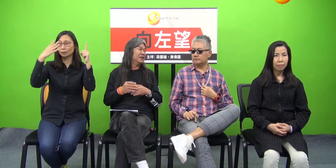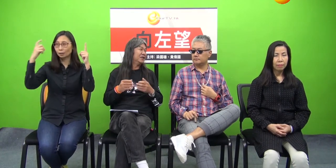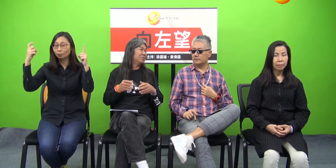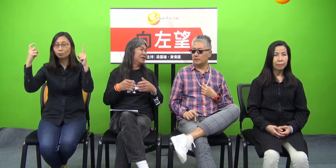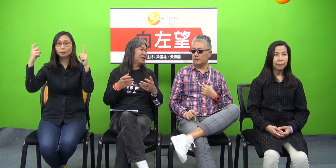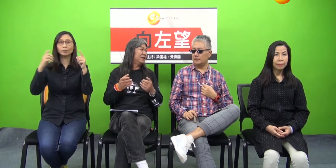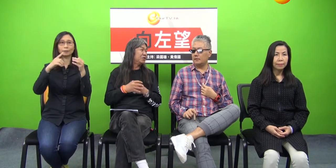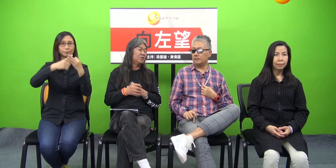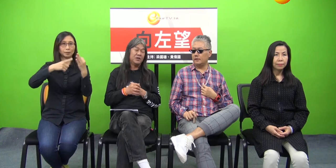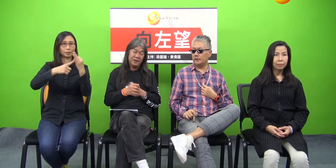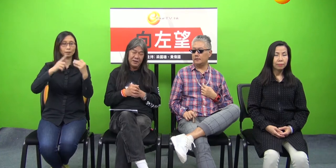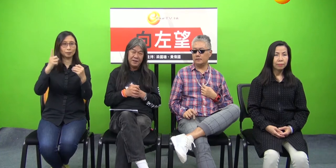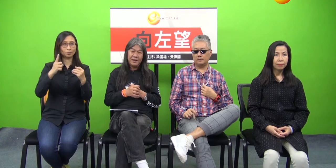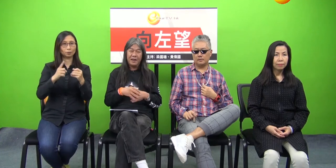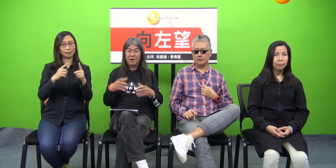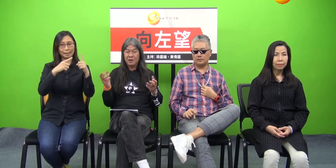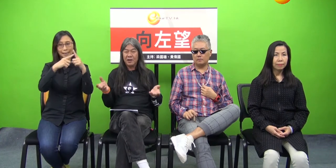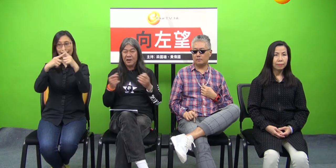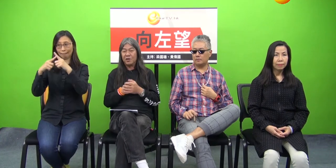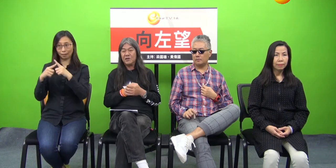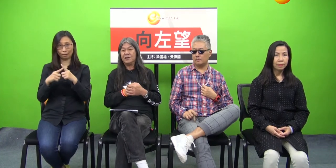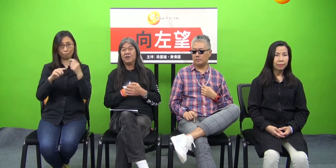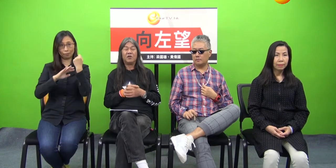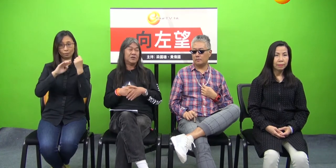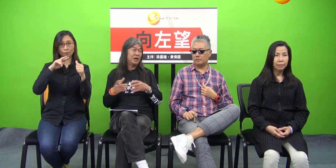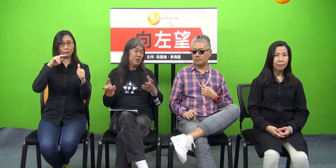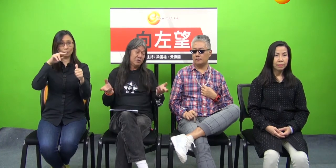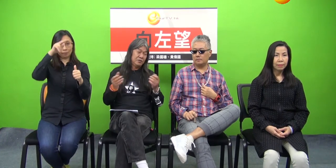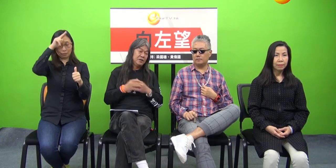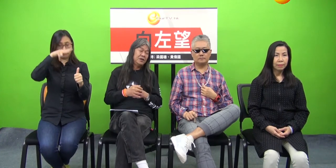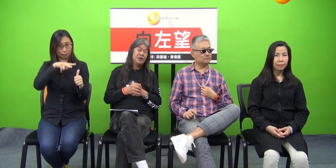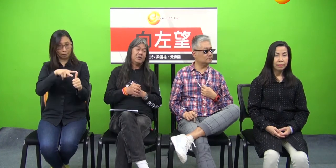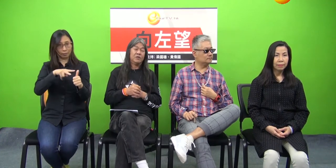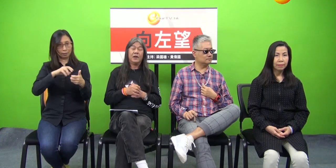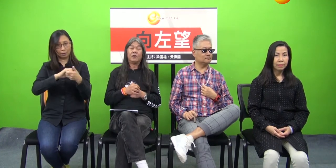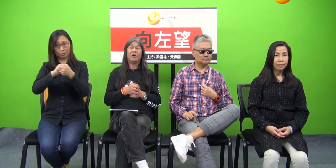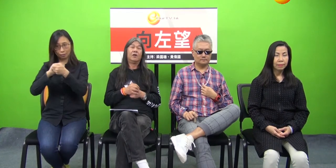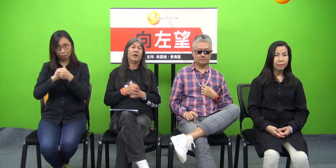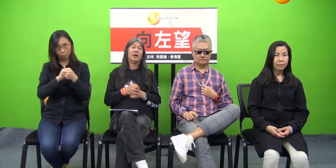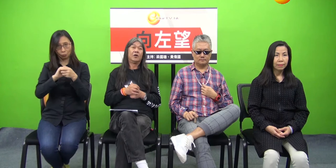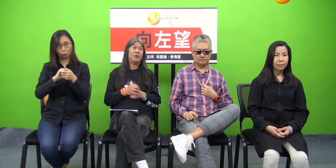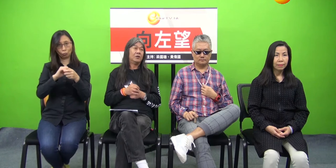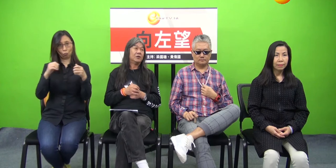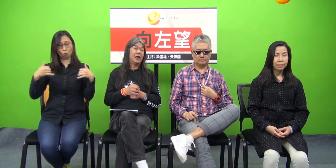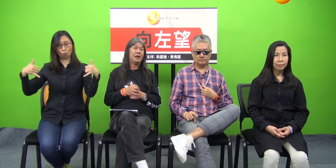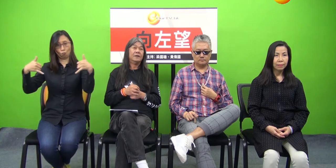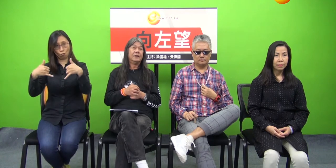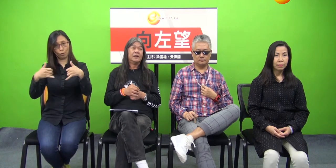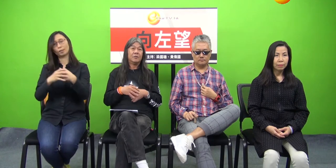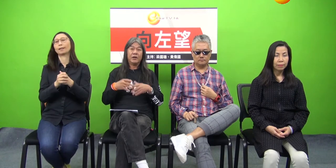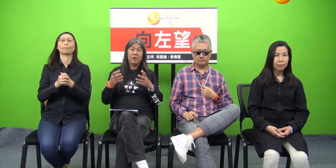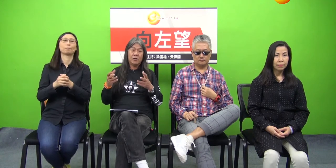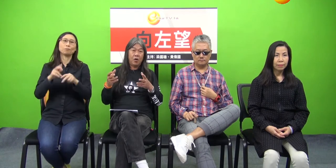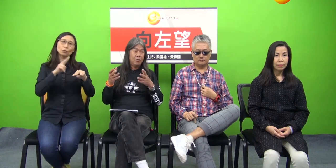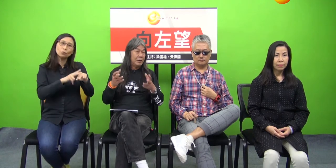治人民政治協商會議，係嘛？當時呢個共產黨同呢一個國民黨打。咁、